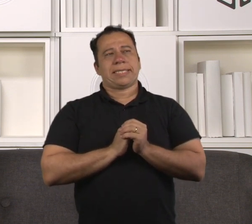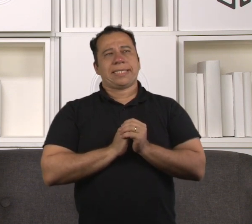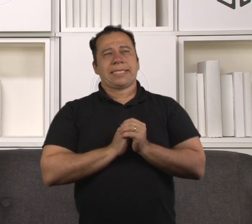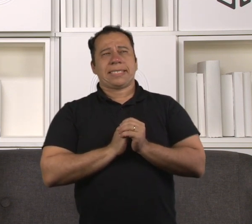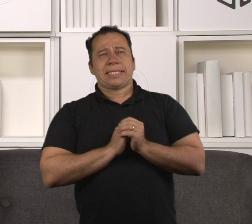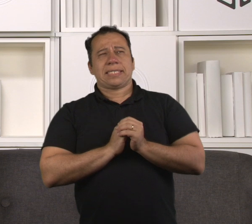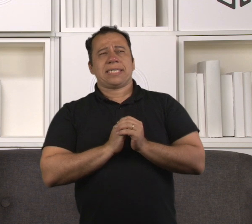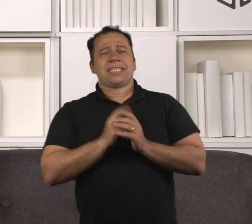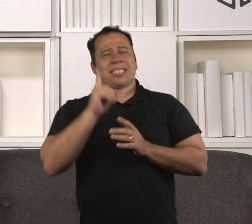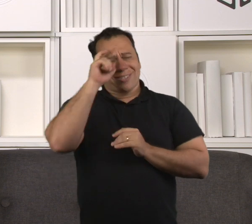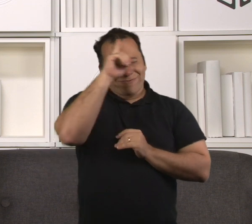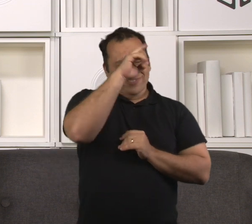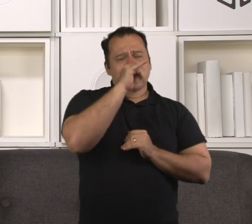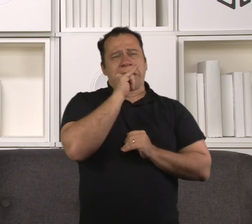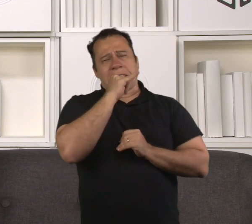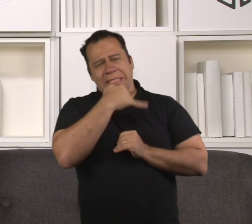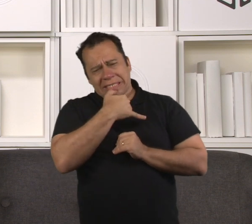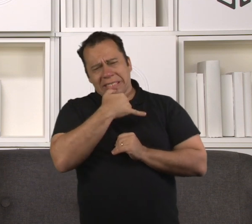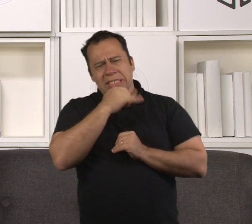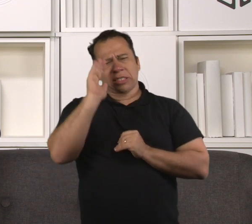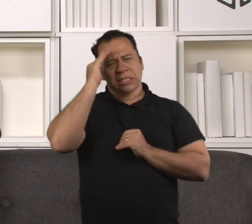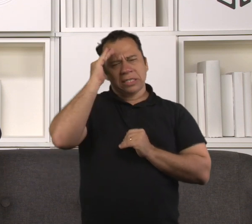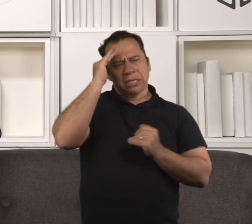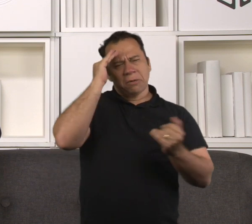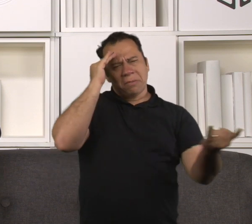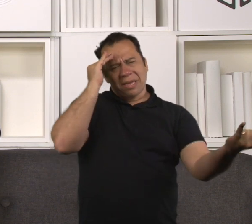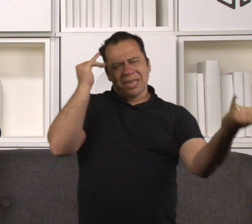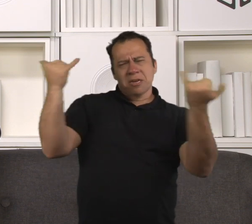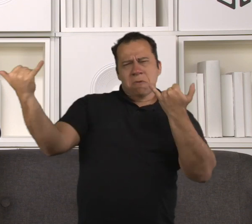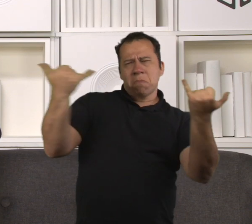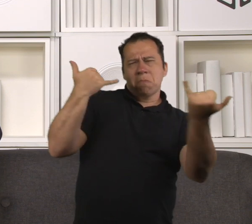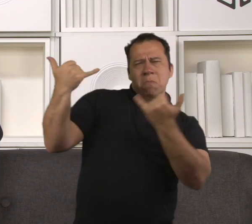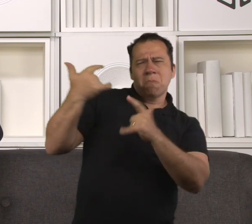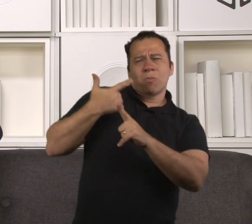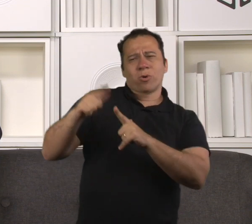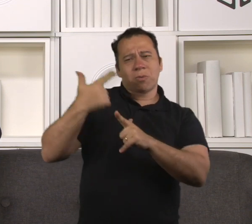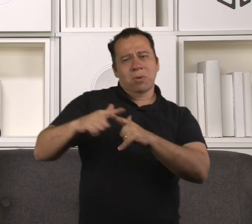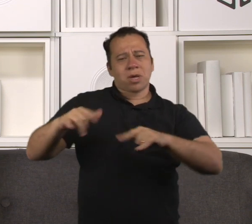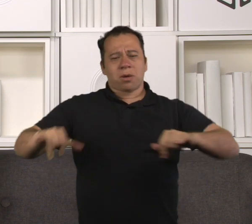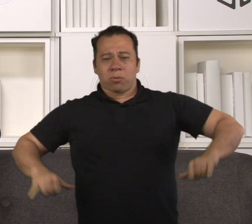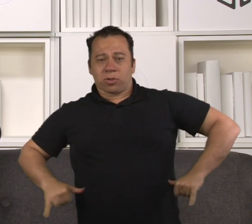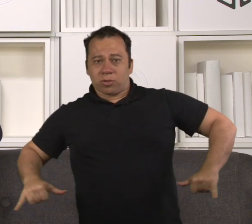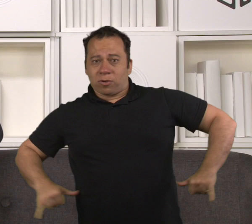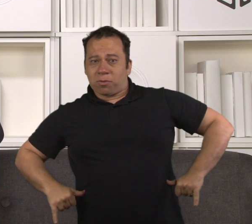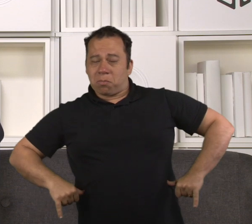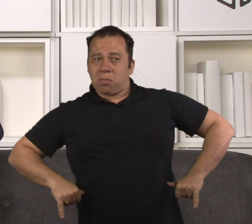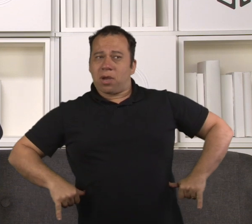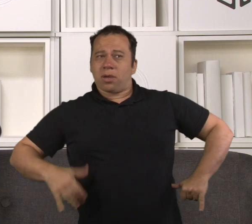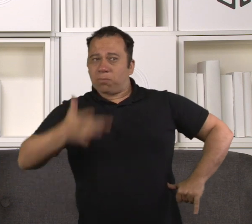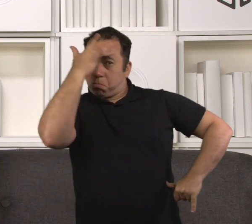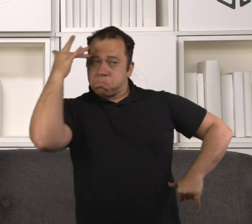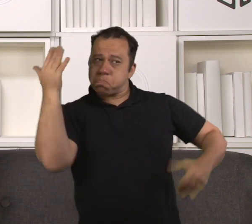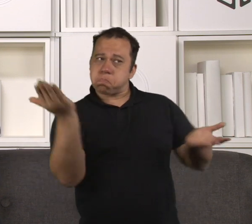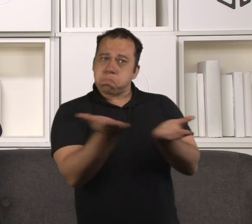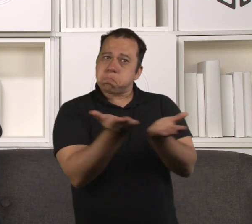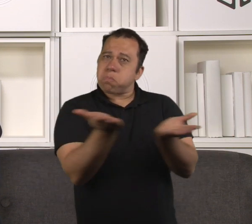gente conviver com essas informações todas do sofrimento da igreja espalhada pelo mundo,